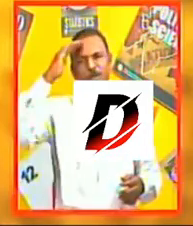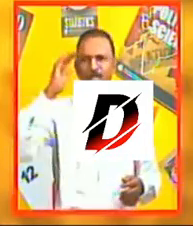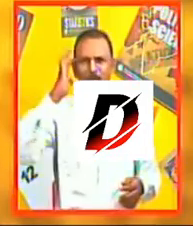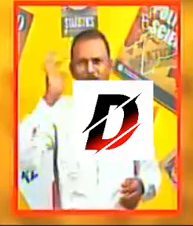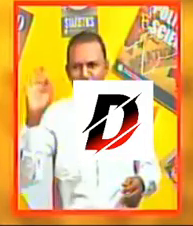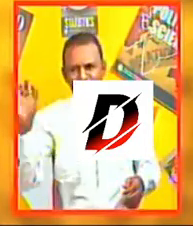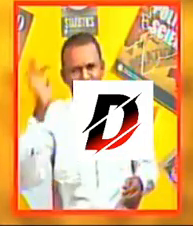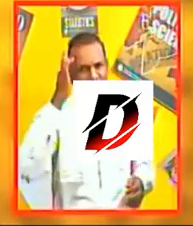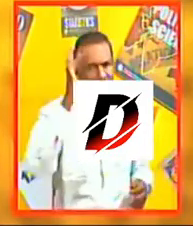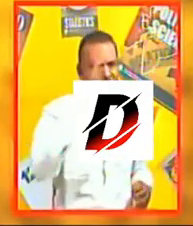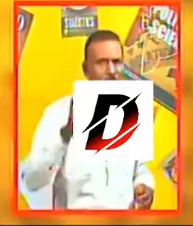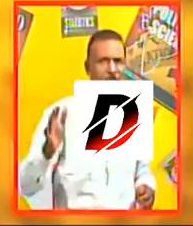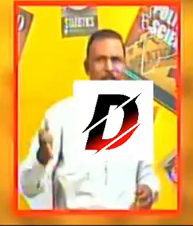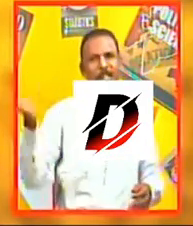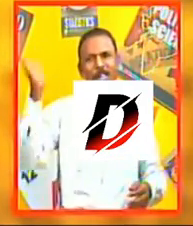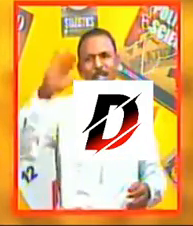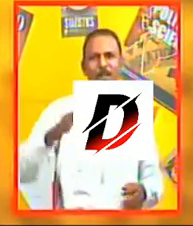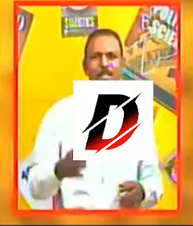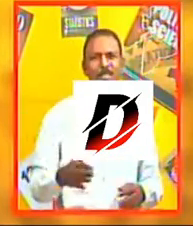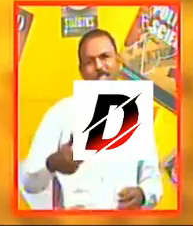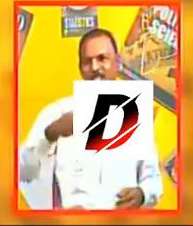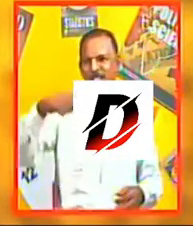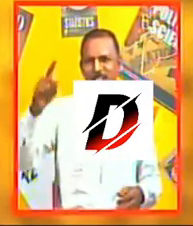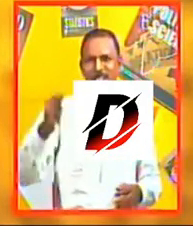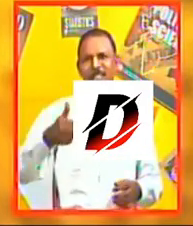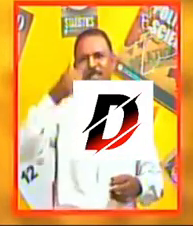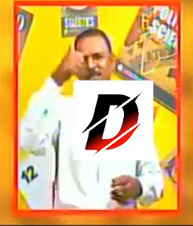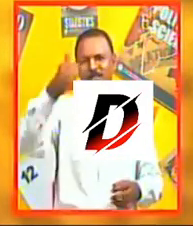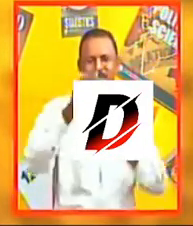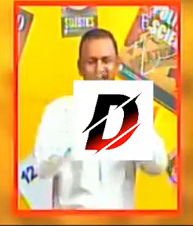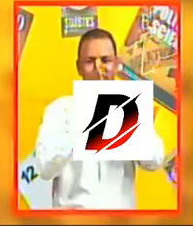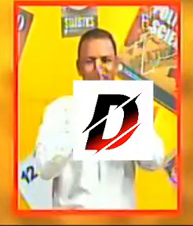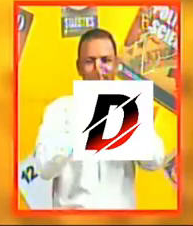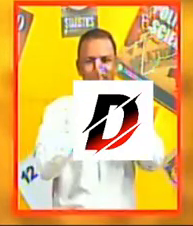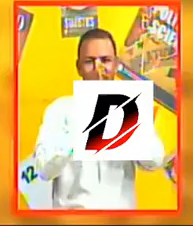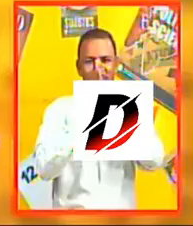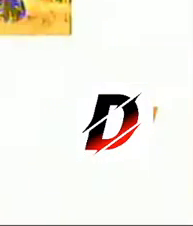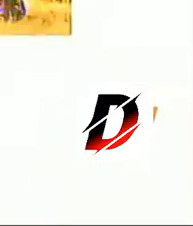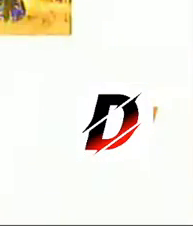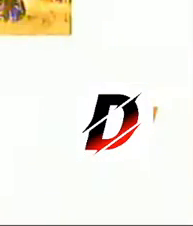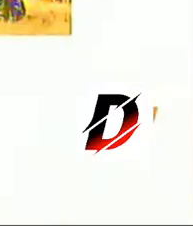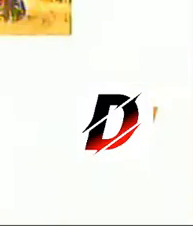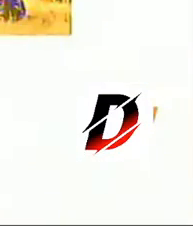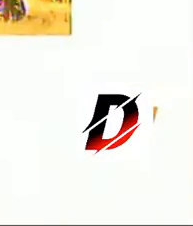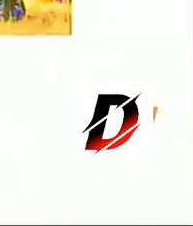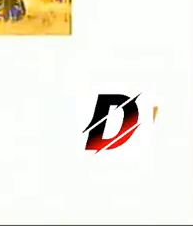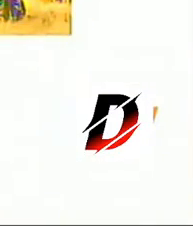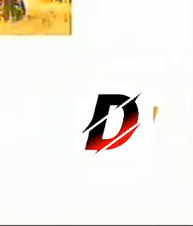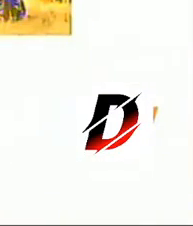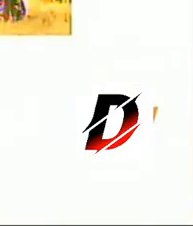பார்ப்போம். எளிமையாக புரிஞ்சுங்களா, சரிங்களா? ஓகே, அடுத்த கிளாஸில் பார்க்குங்க, சரிங்களா? நன்றி.